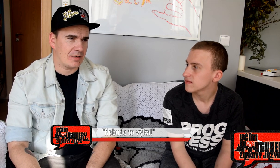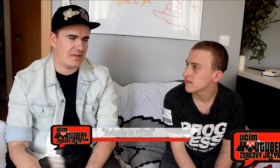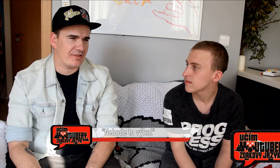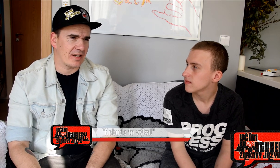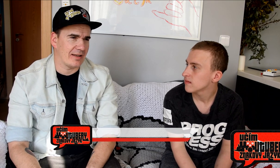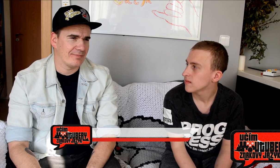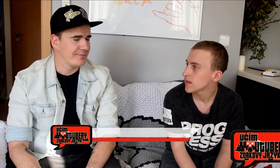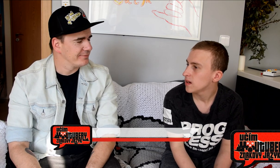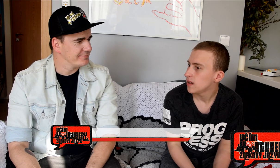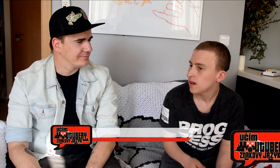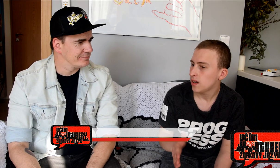rybí file.